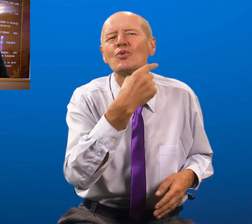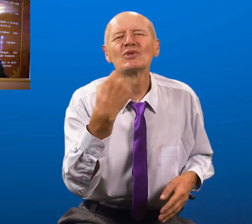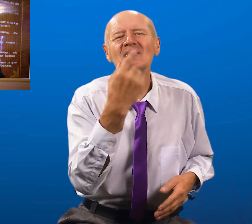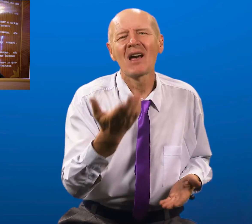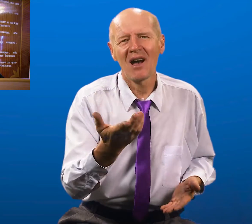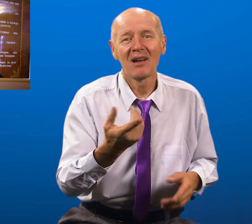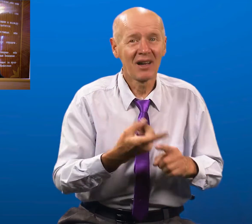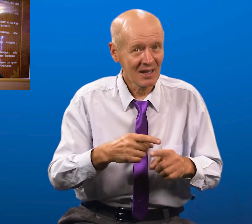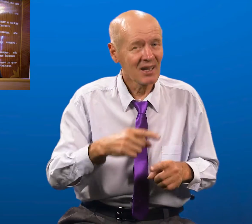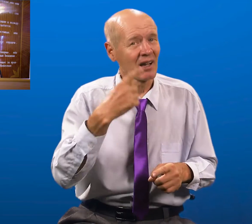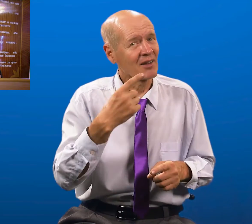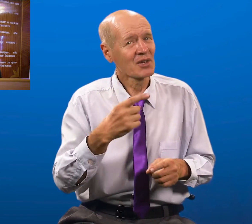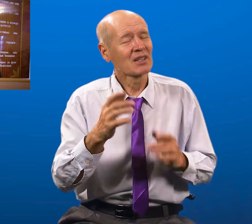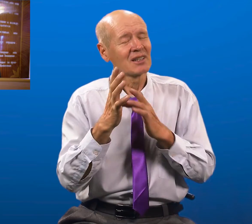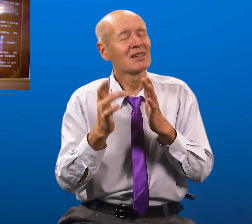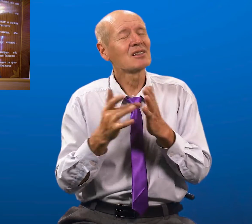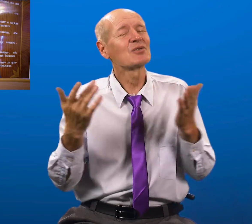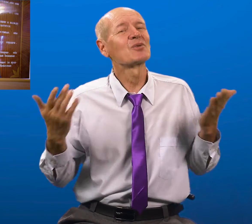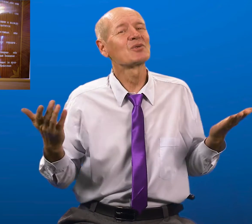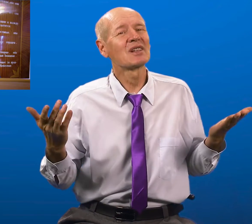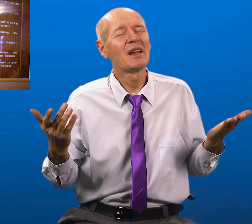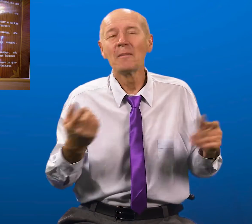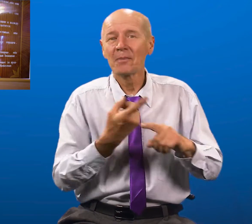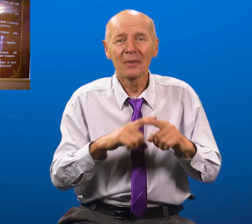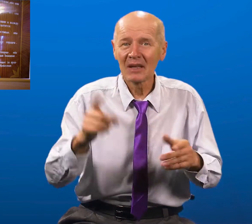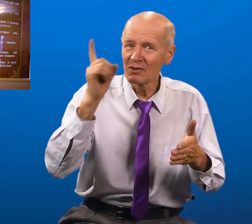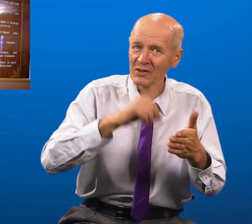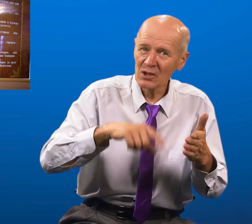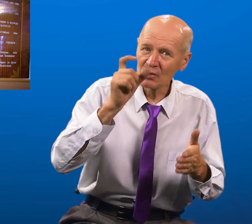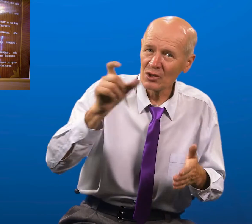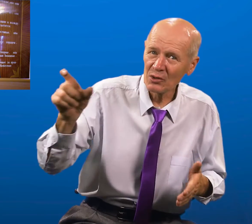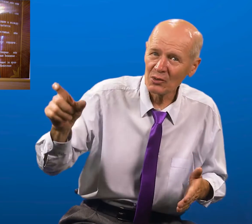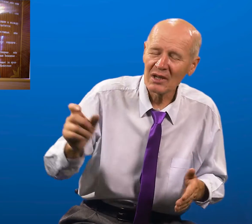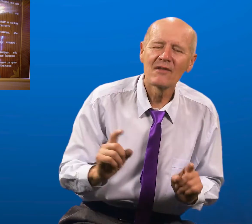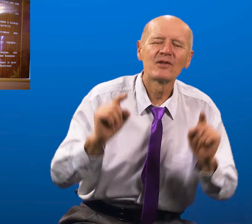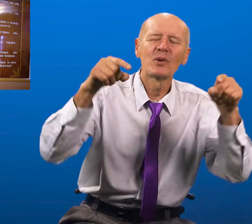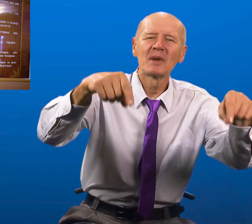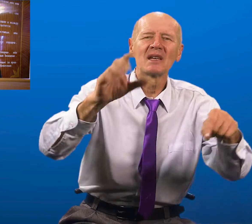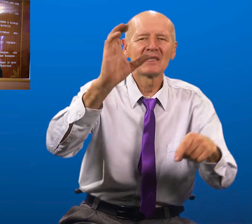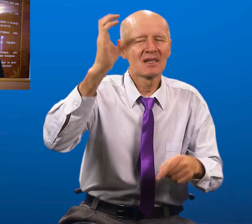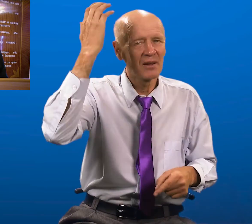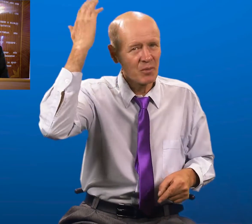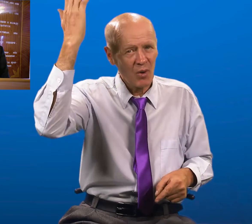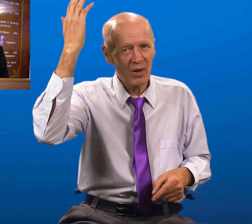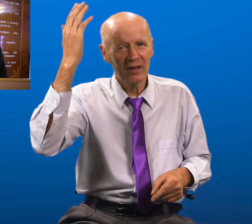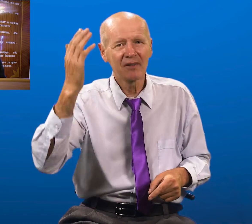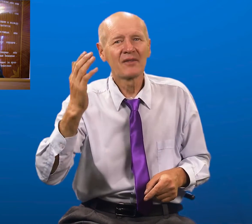неоднократно произносил Иисус в своих проповедях. Поэтому верующие люди, вступившие с